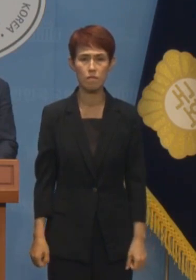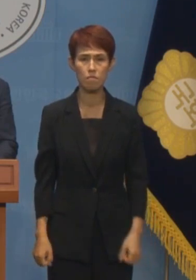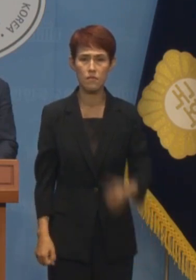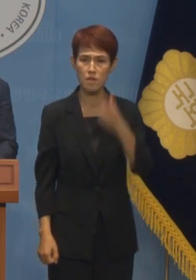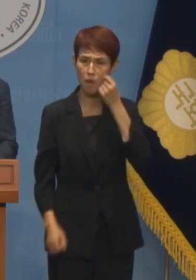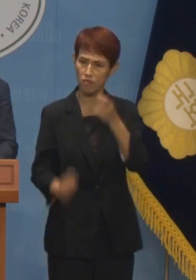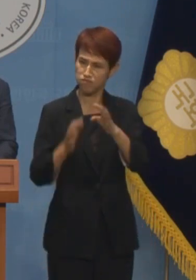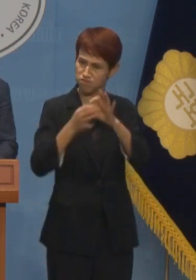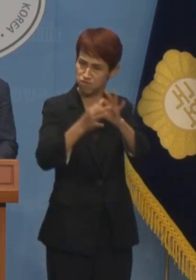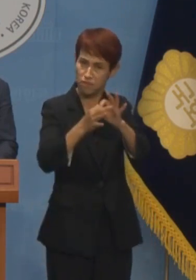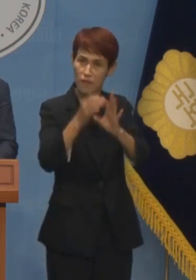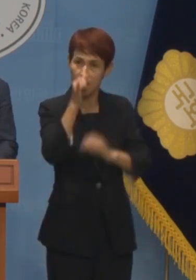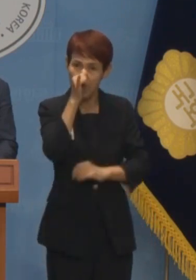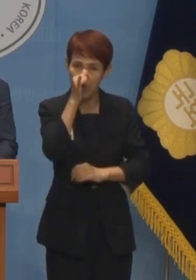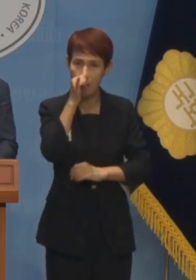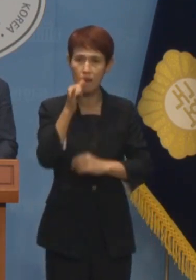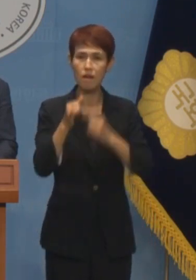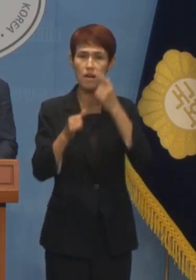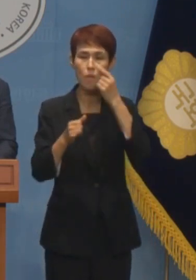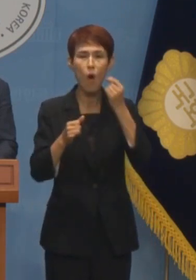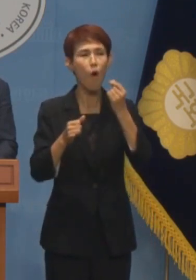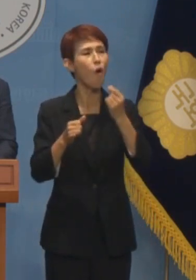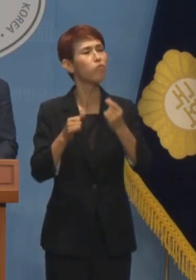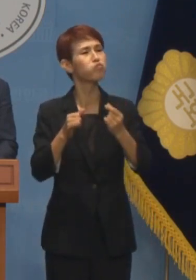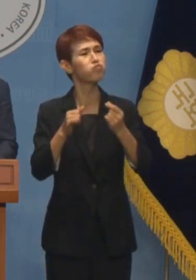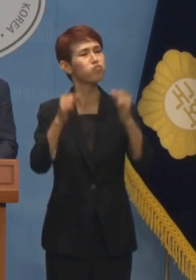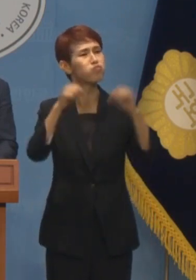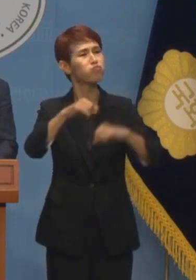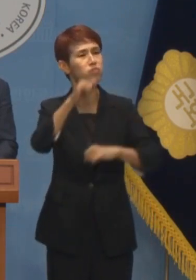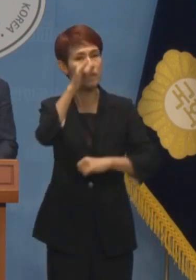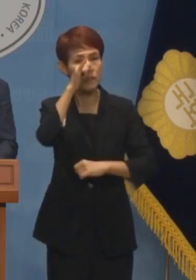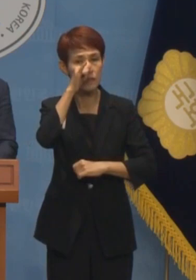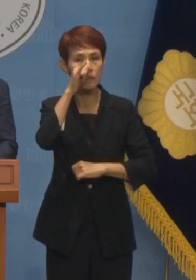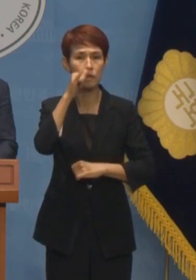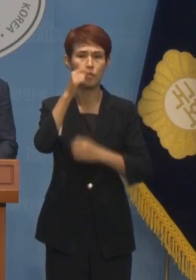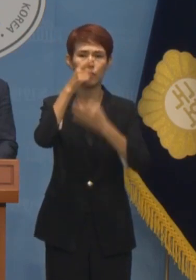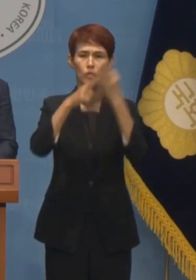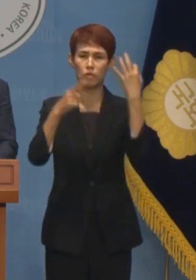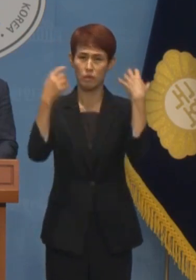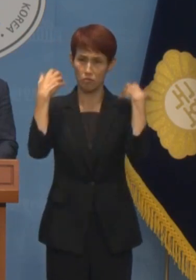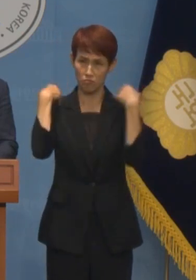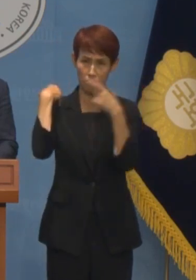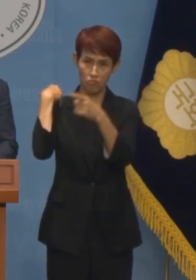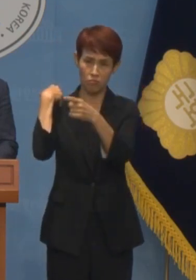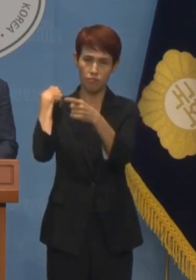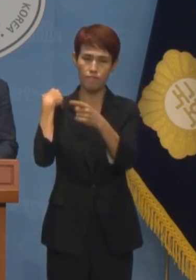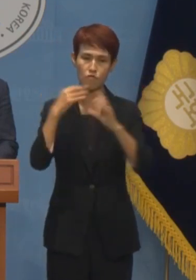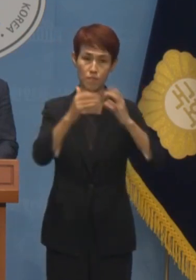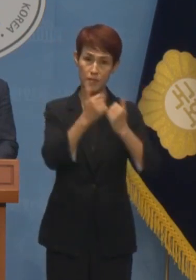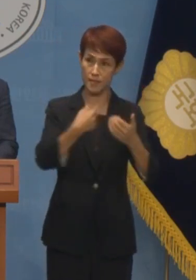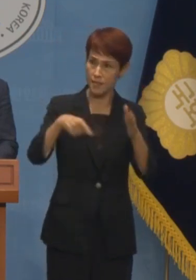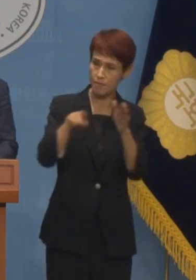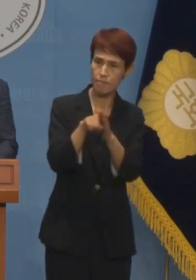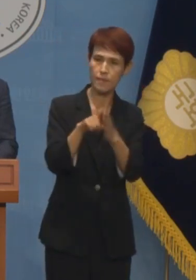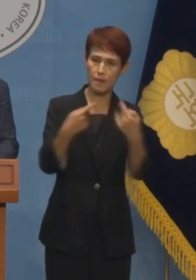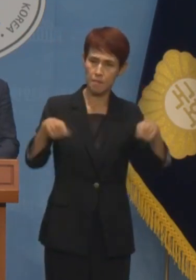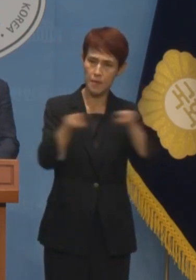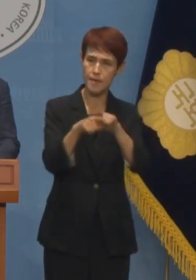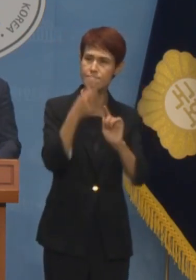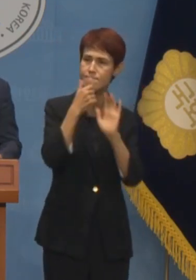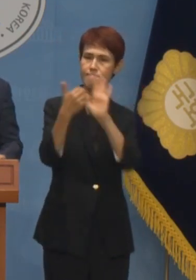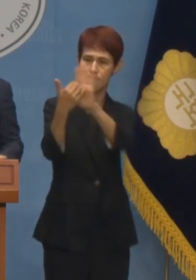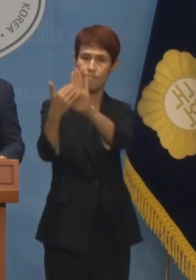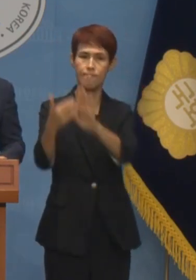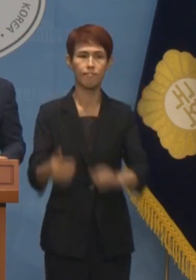친일로 물들어 일본의 공범을 자처하는 윤석열 정권의 친일 잔치를 국민과 함께 거부할 것입니다.